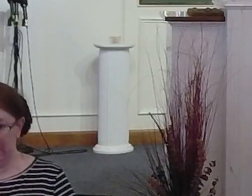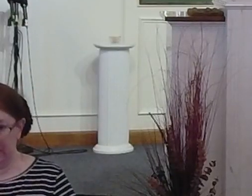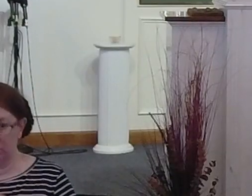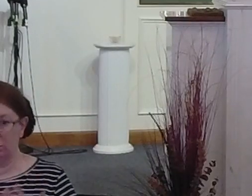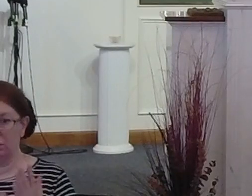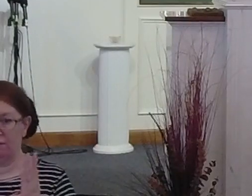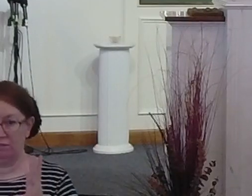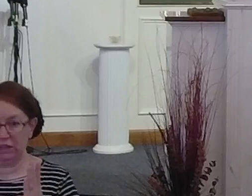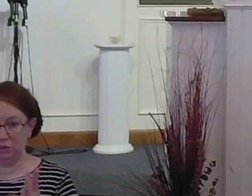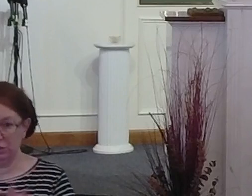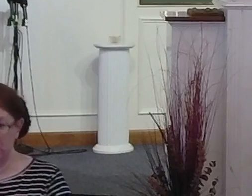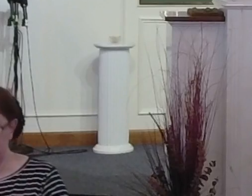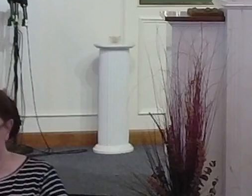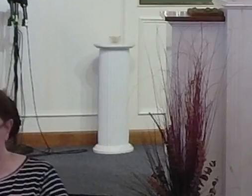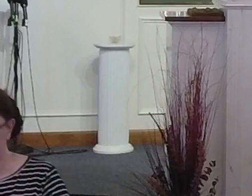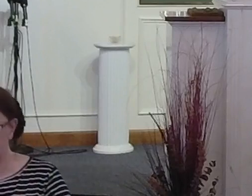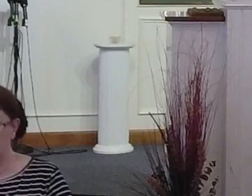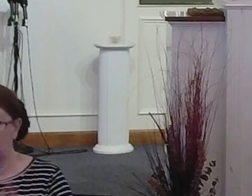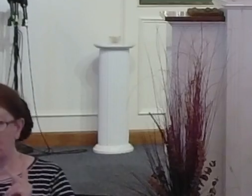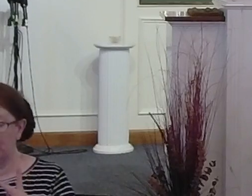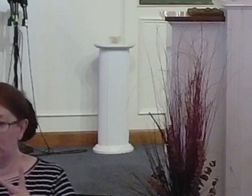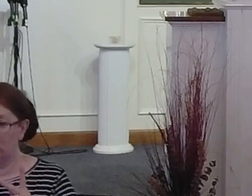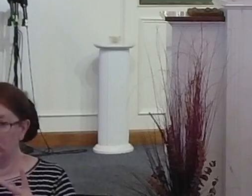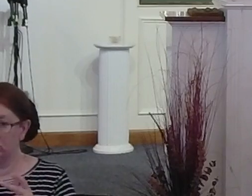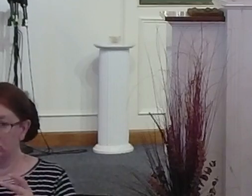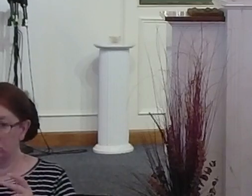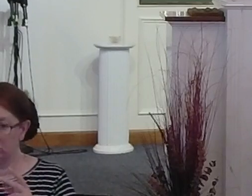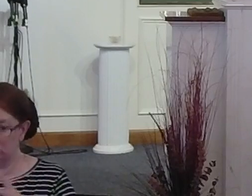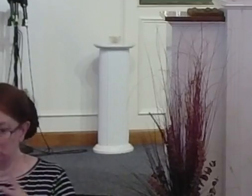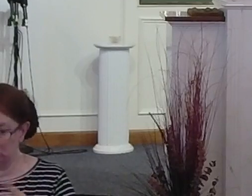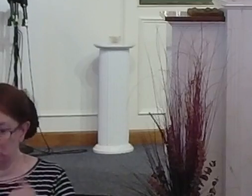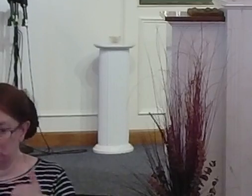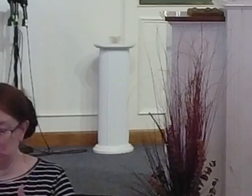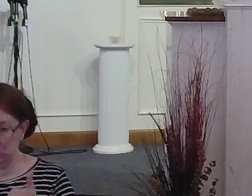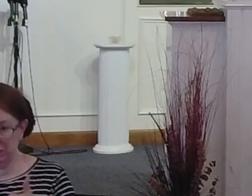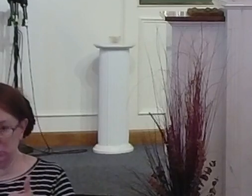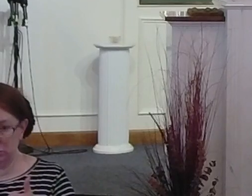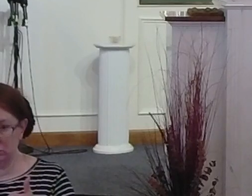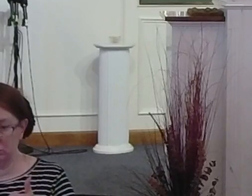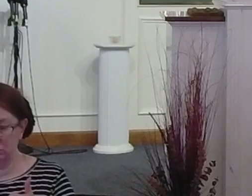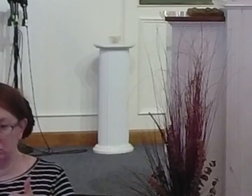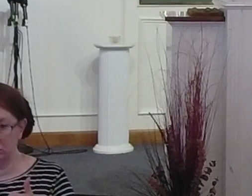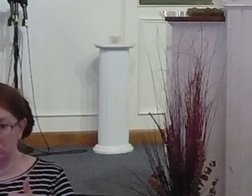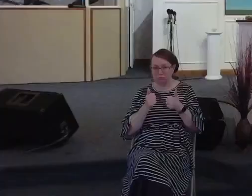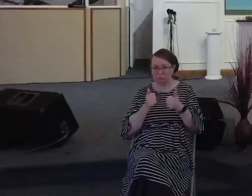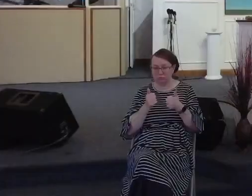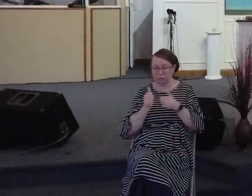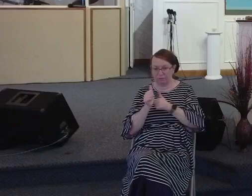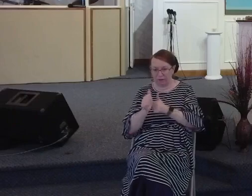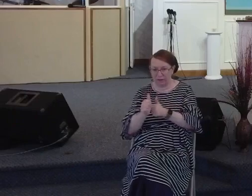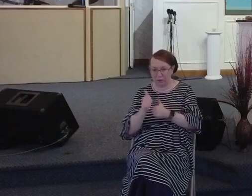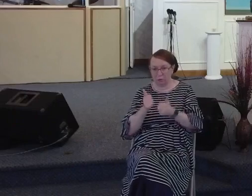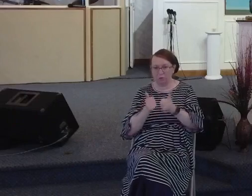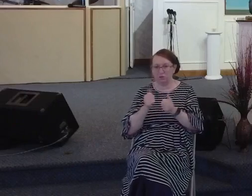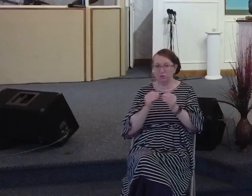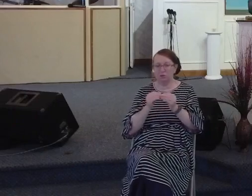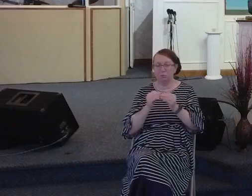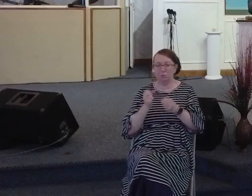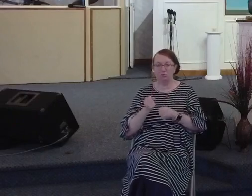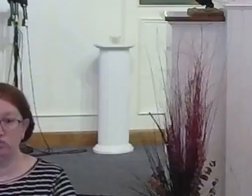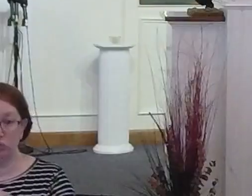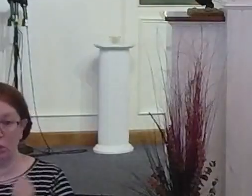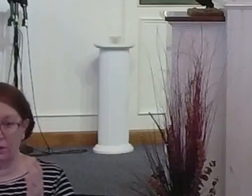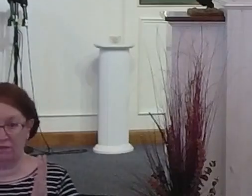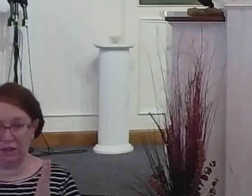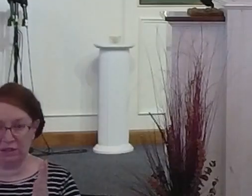Sus mismos seres tendrían deseos, carne y espíritu, y controlarían lo que gobernaría sobre sus vidas